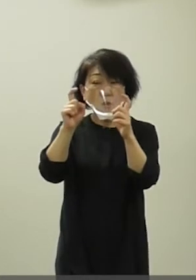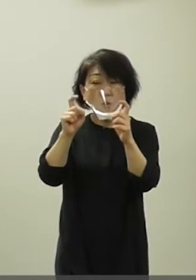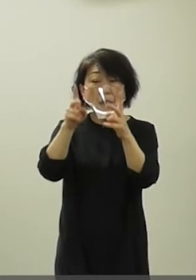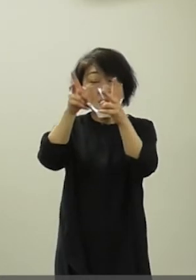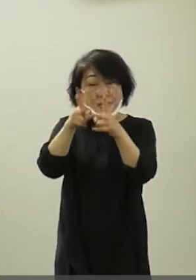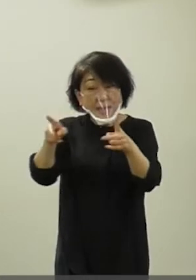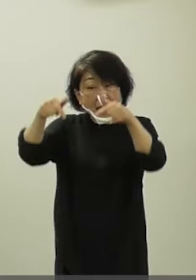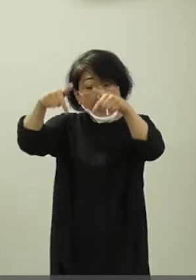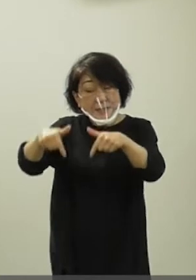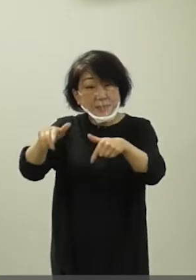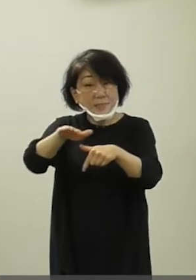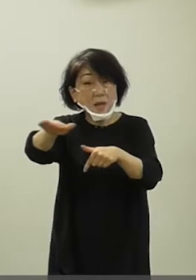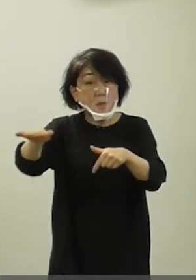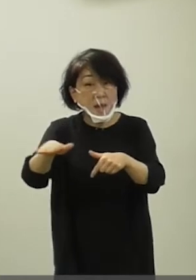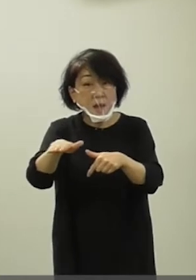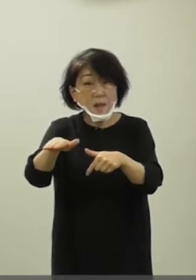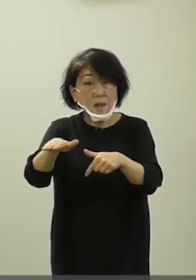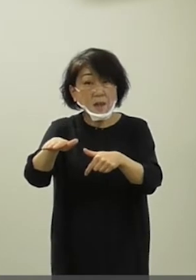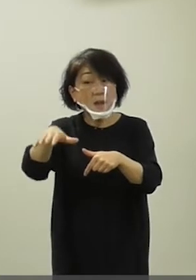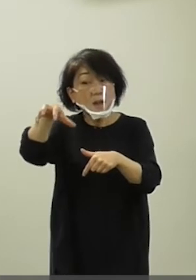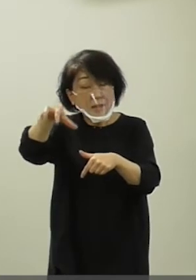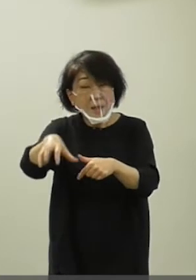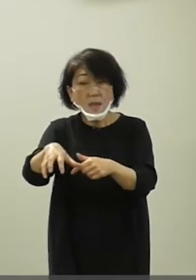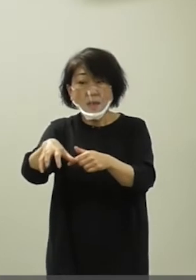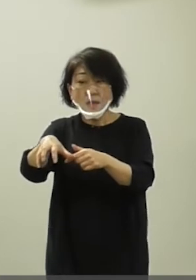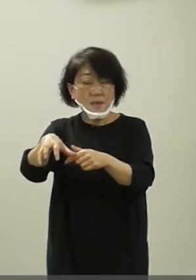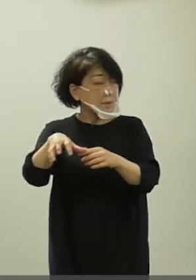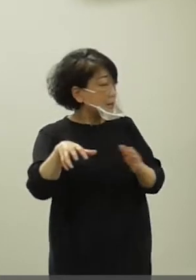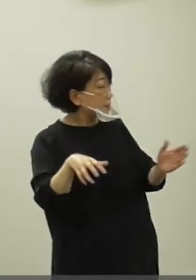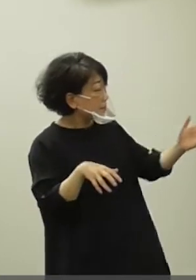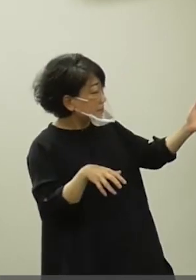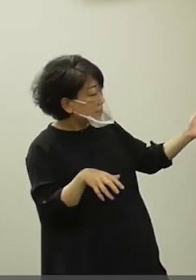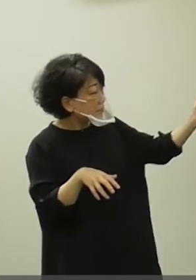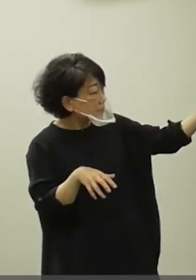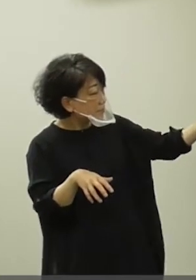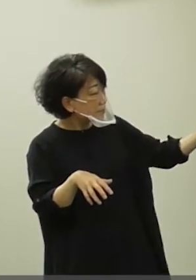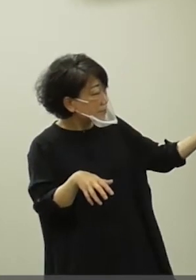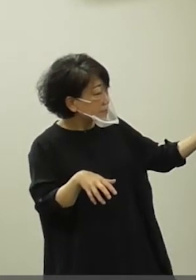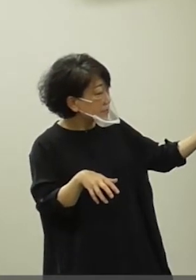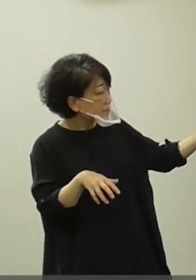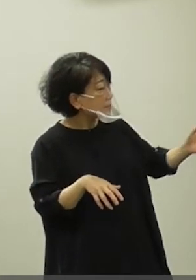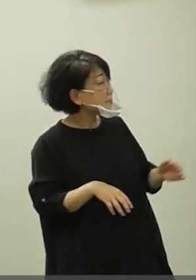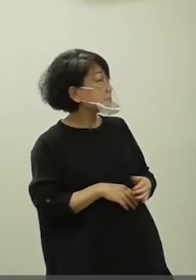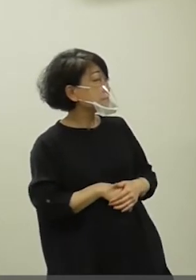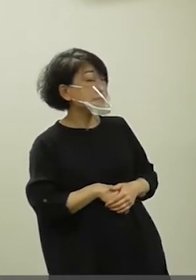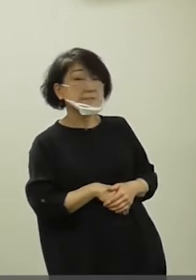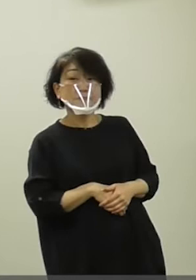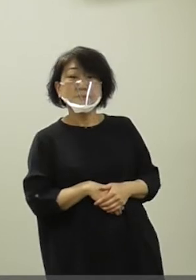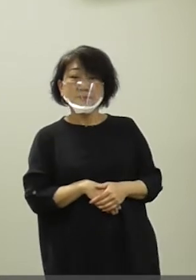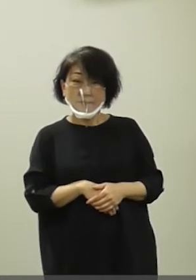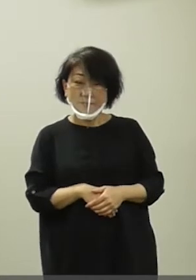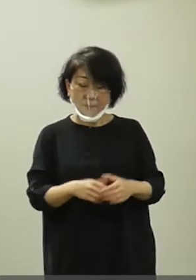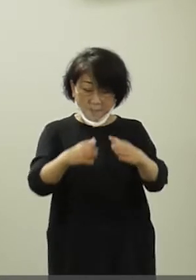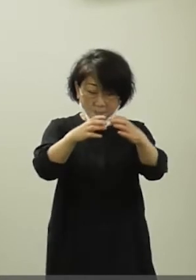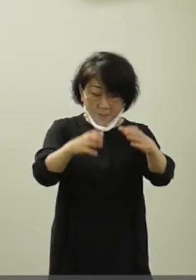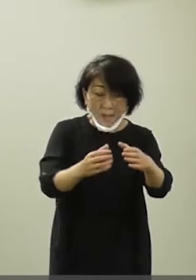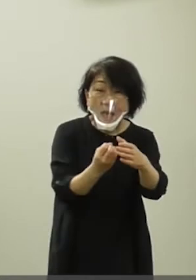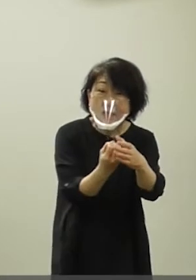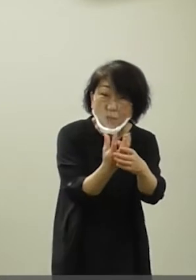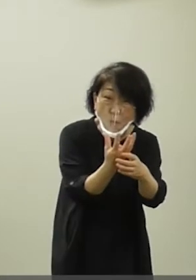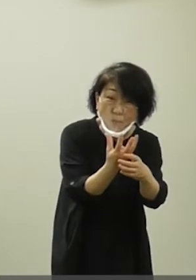西側ですね武者走りマイクロイメージそれありますがそれを運動